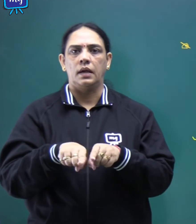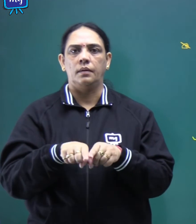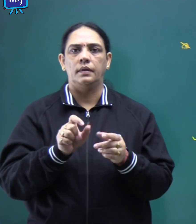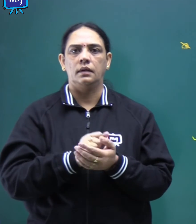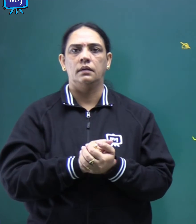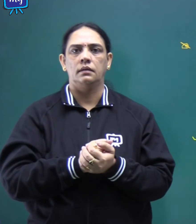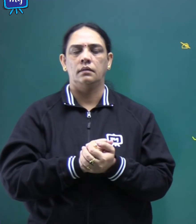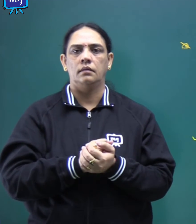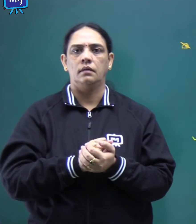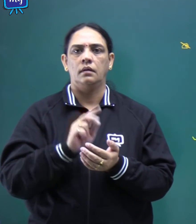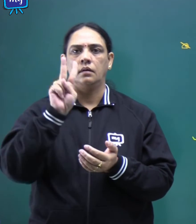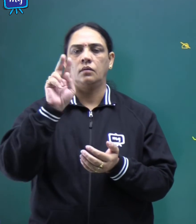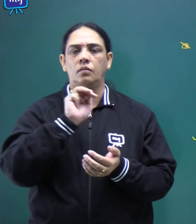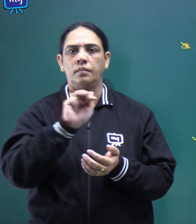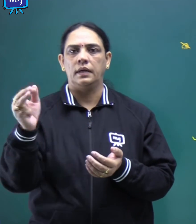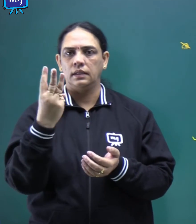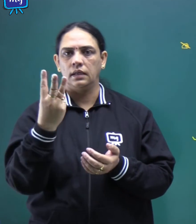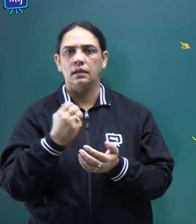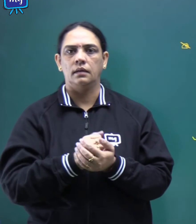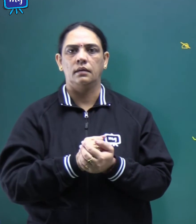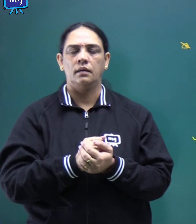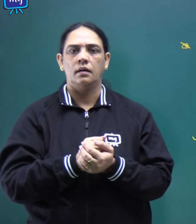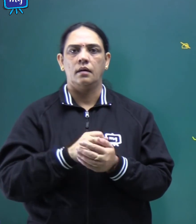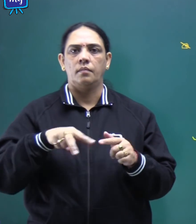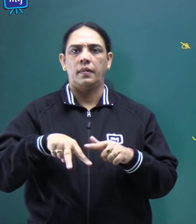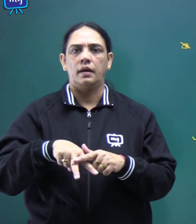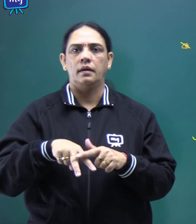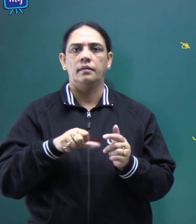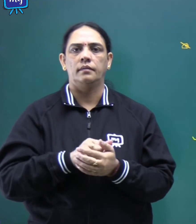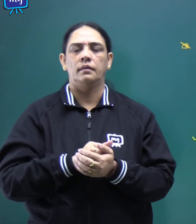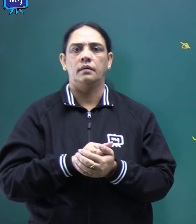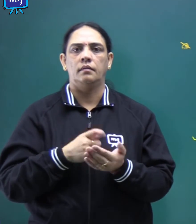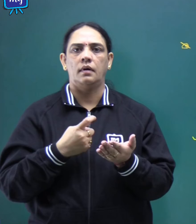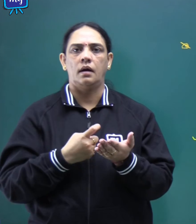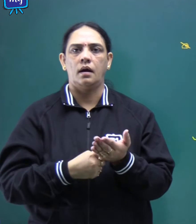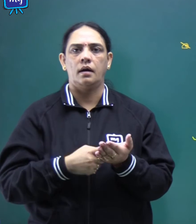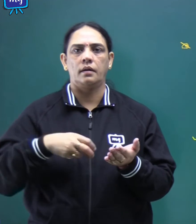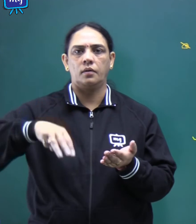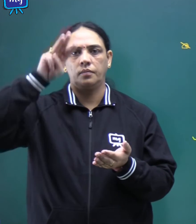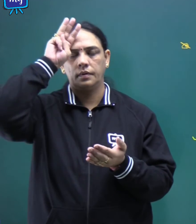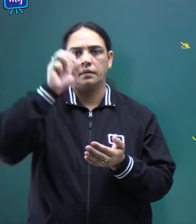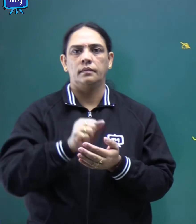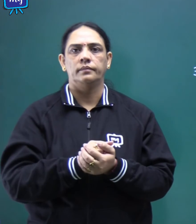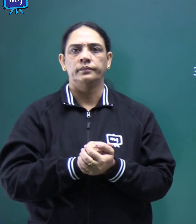बराबर 2/3 पाई आर क्यूब।